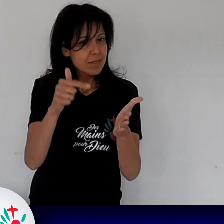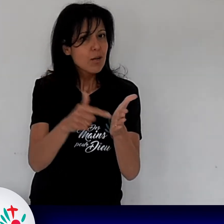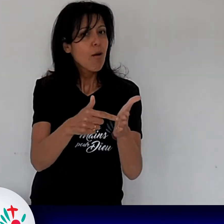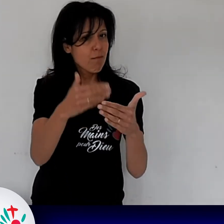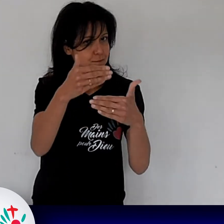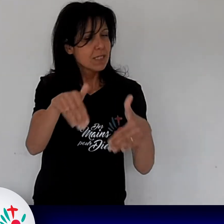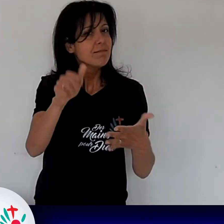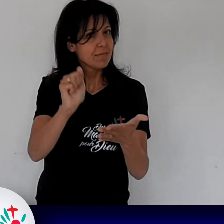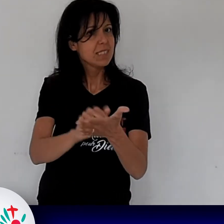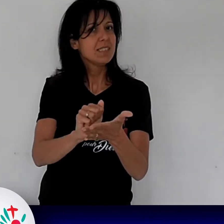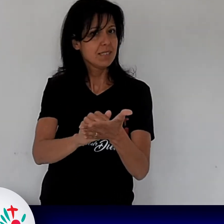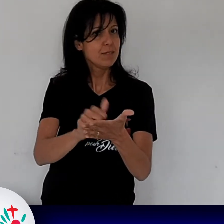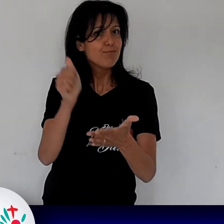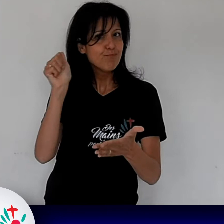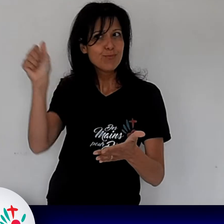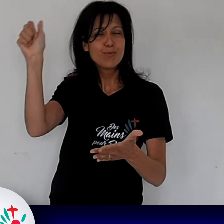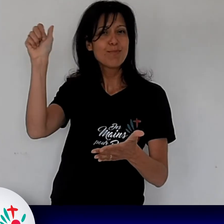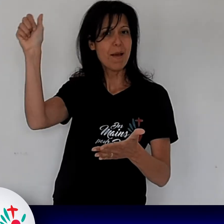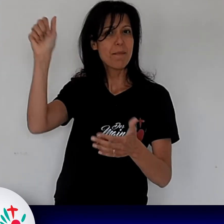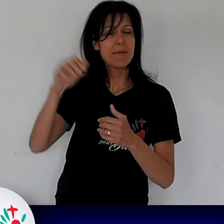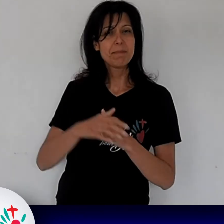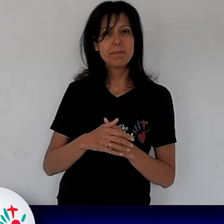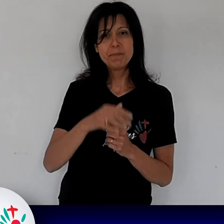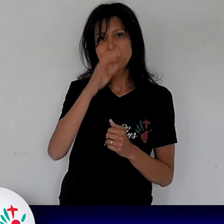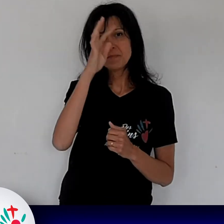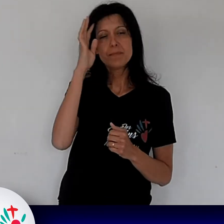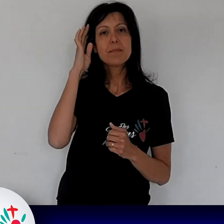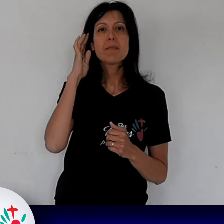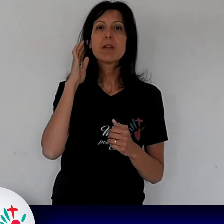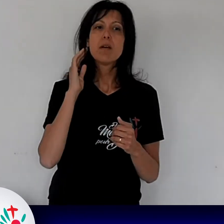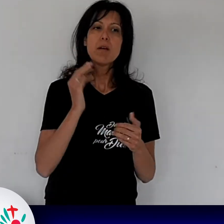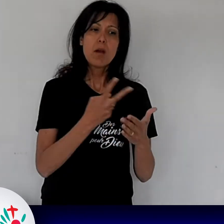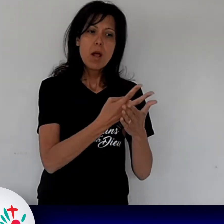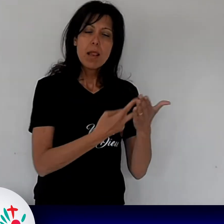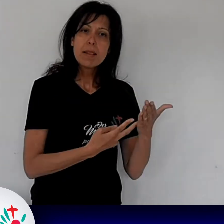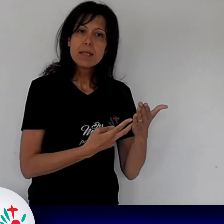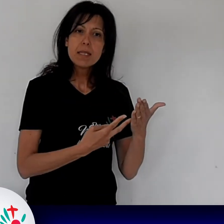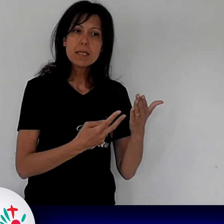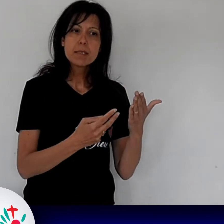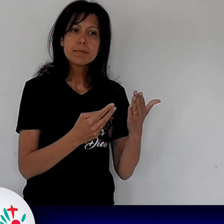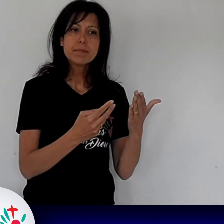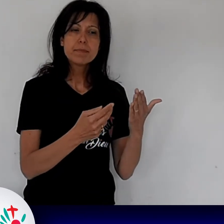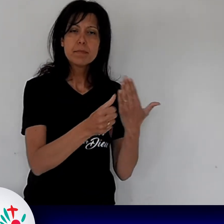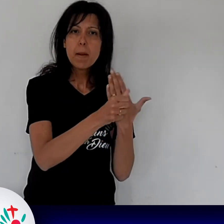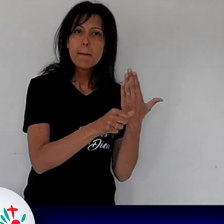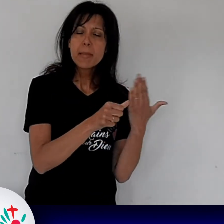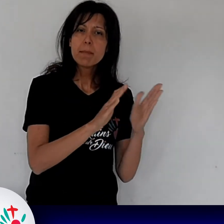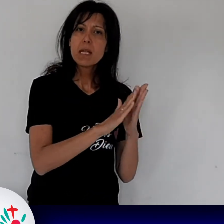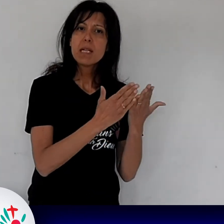Alors on va lire ensemble dans 2 Corinthiens, dans le chapitre 4,